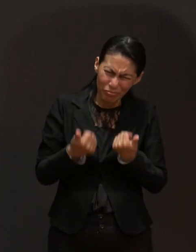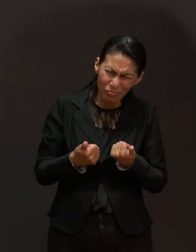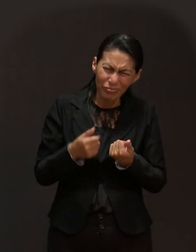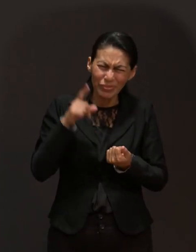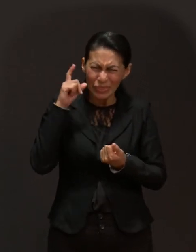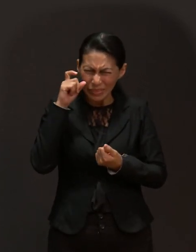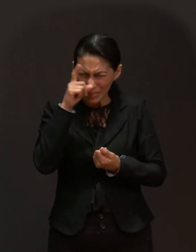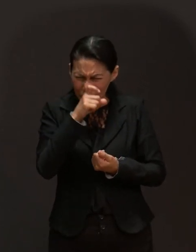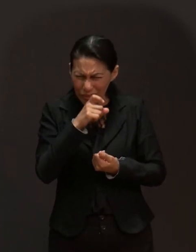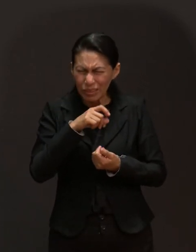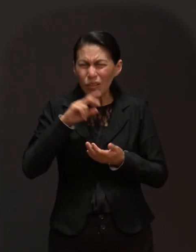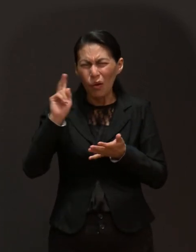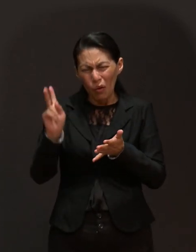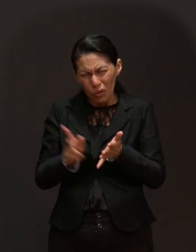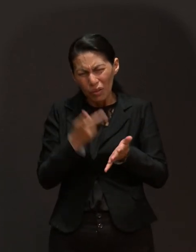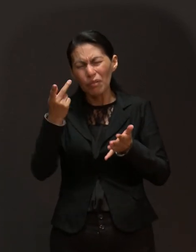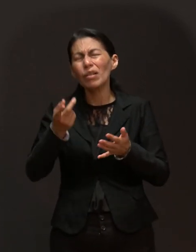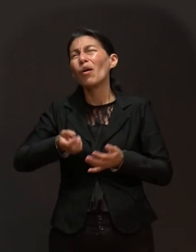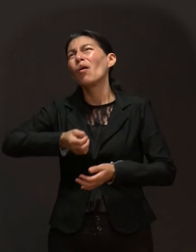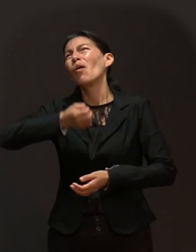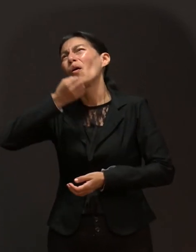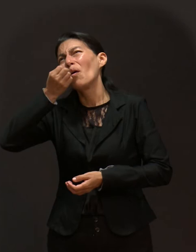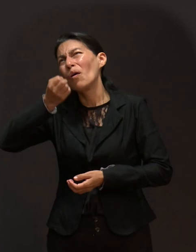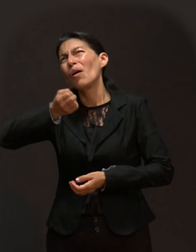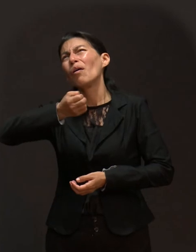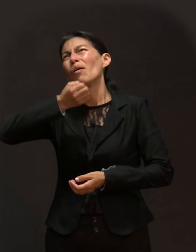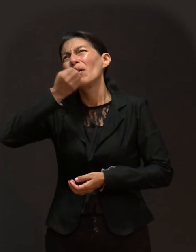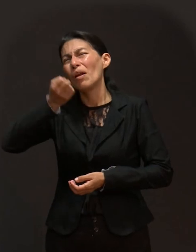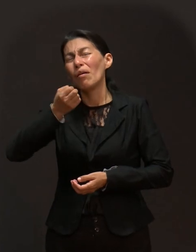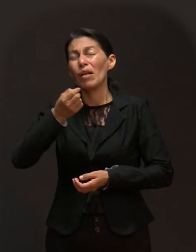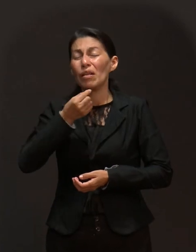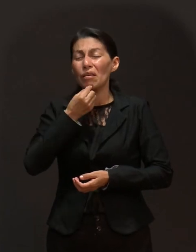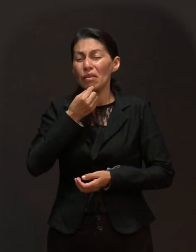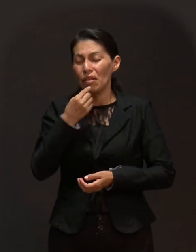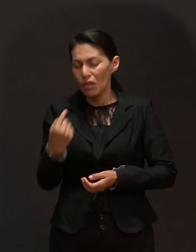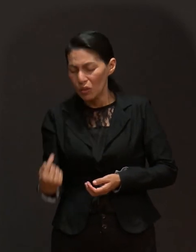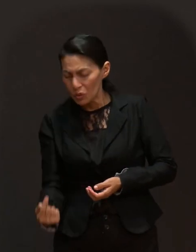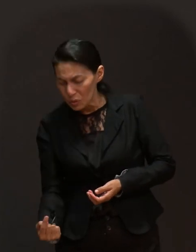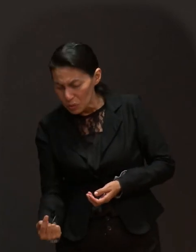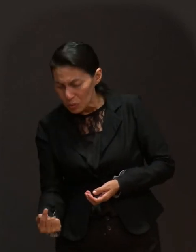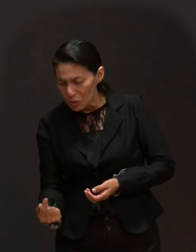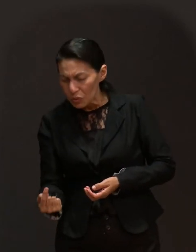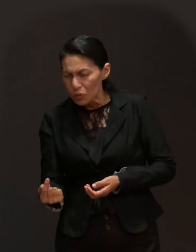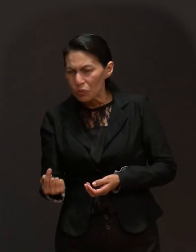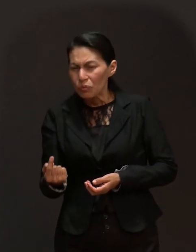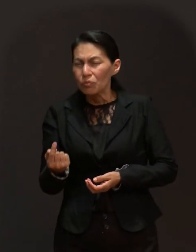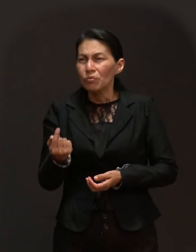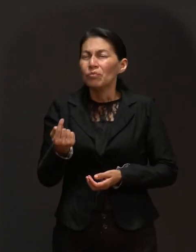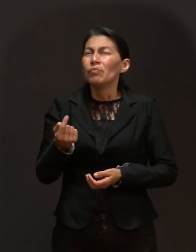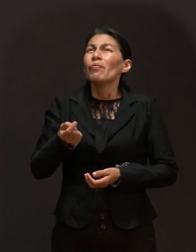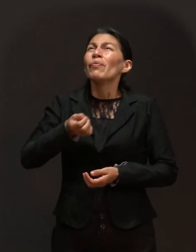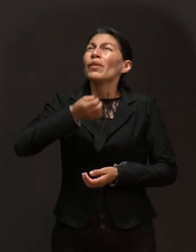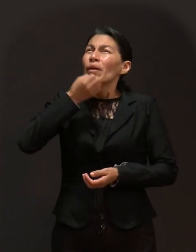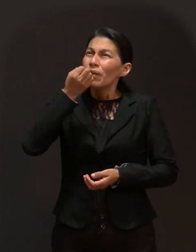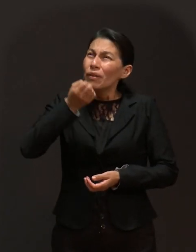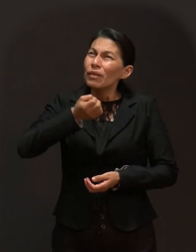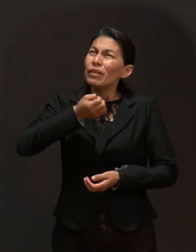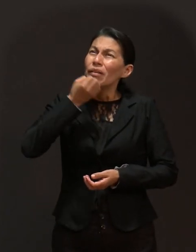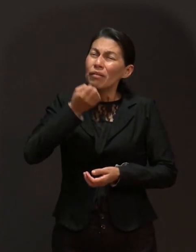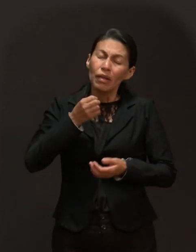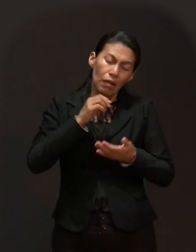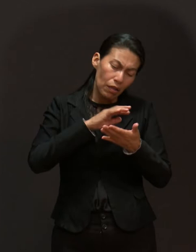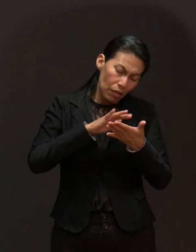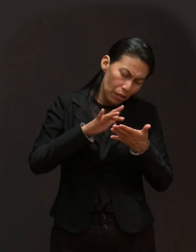entendía algunas cosas y volvía a mi mente el recuerdo de la oración cuando era chiquita con mi mamá entonces